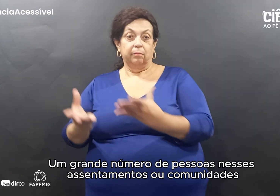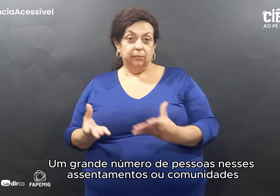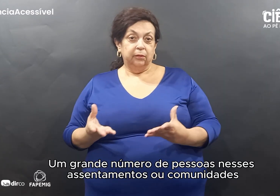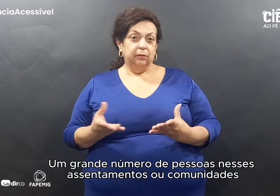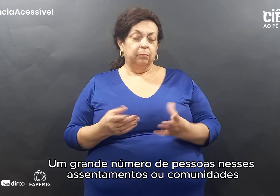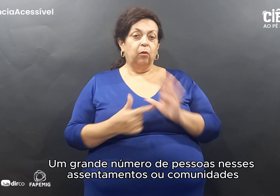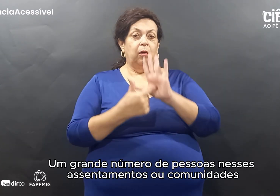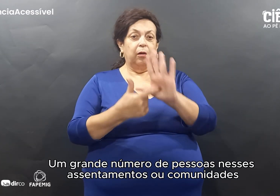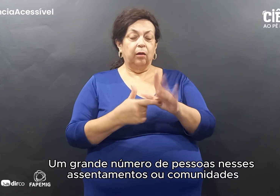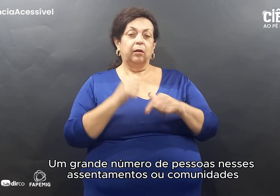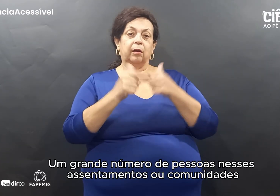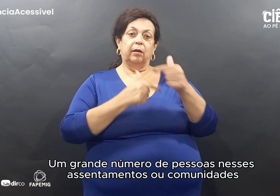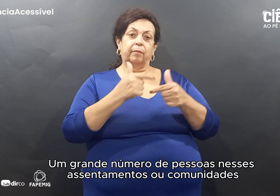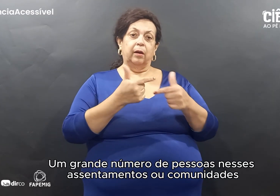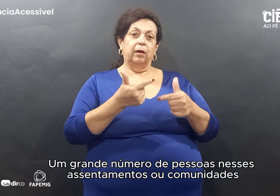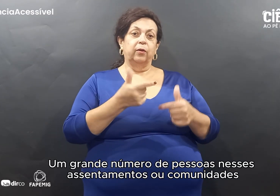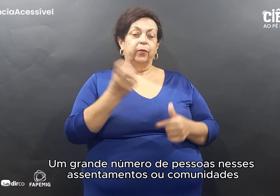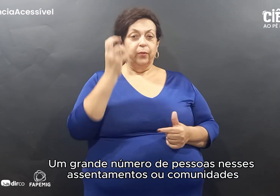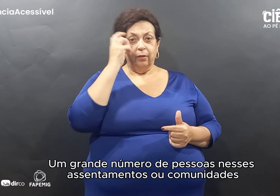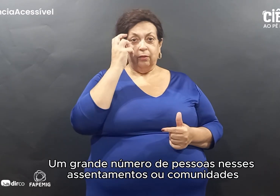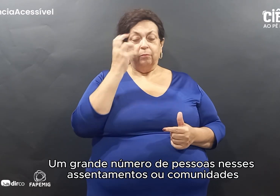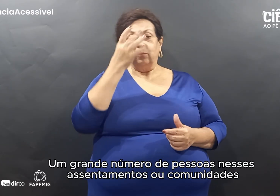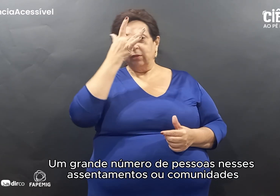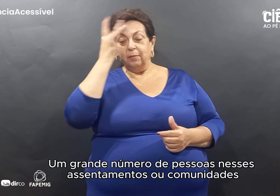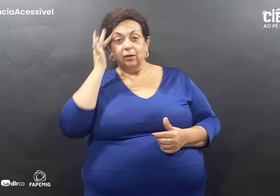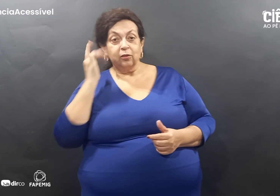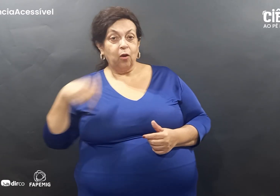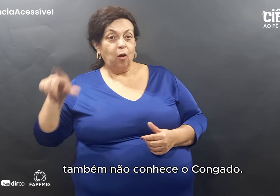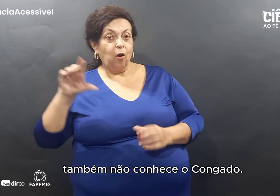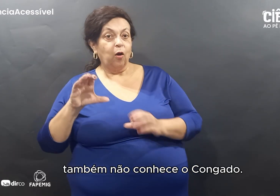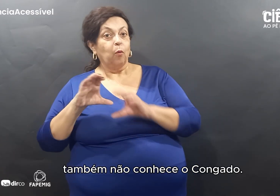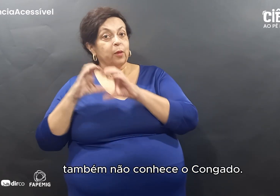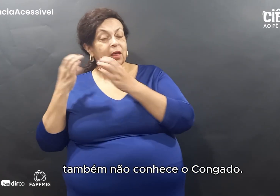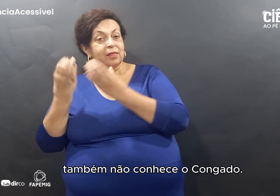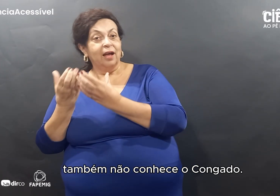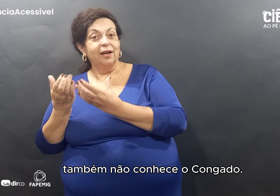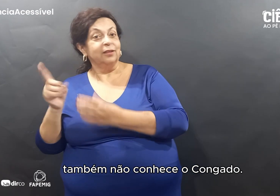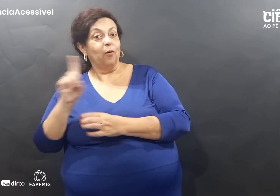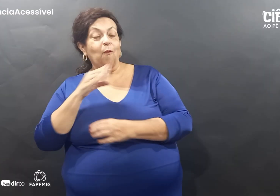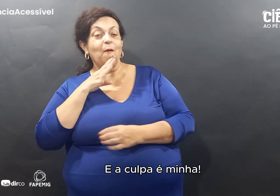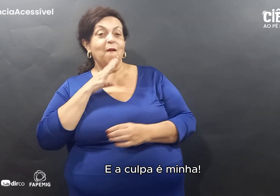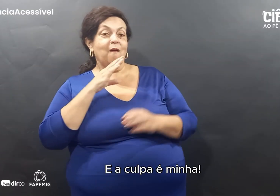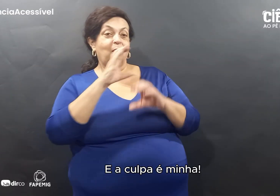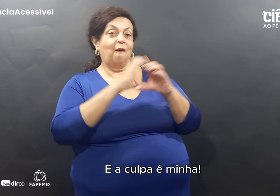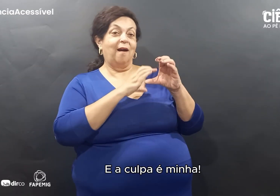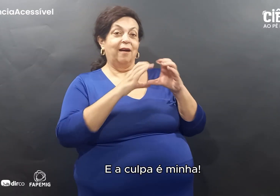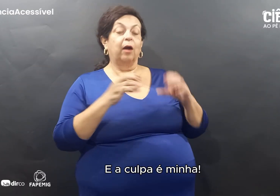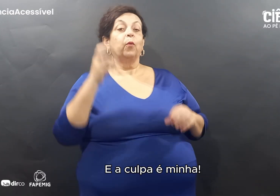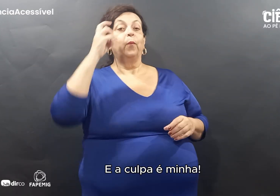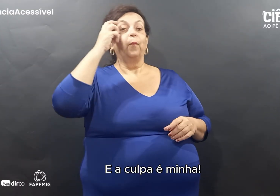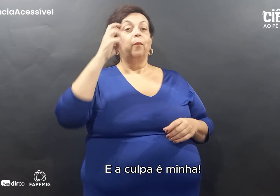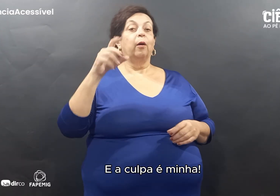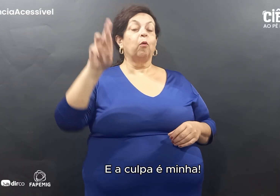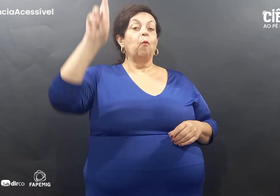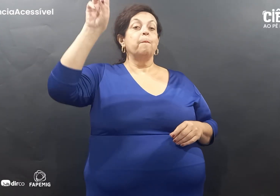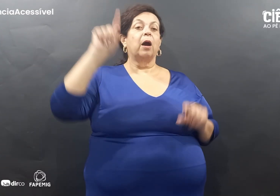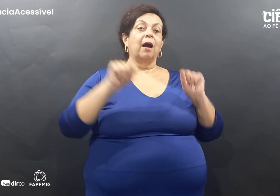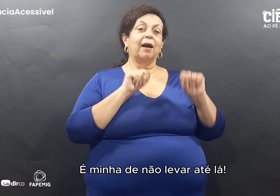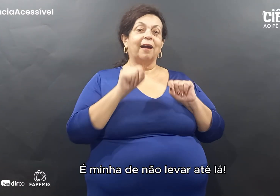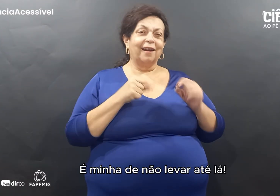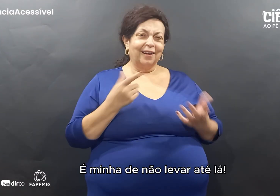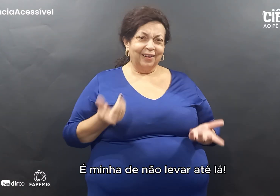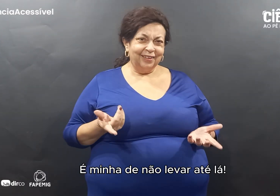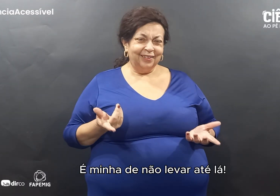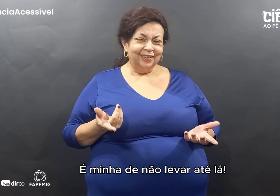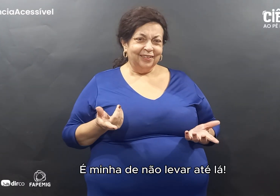Um grande número de pessoas nesses assentamentos ou comunidades também não conhece o congado. E a culpa é minha.